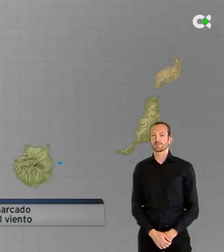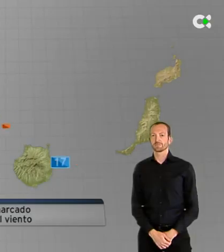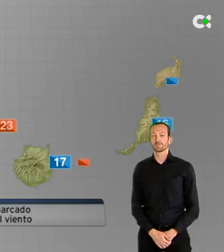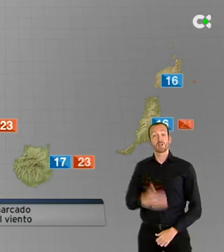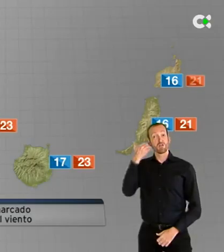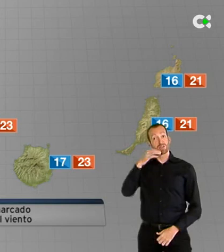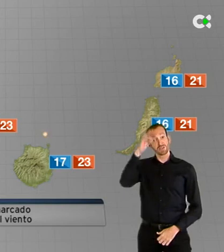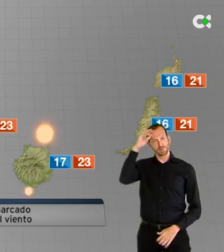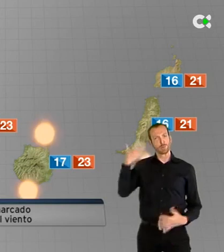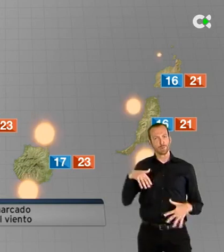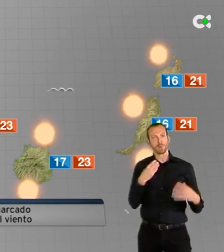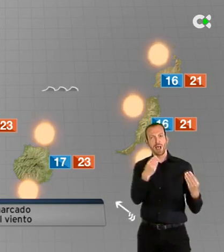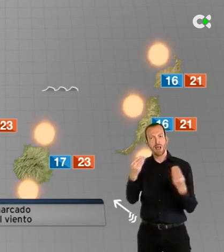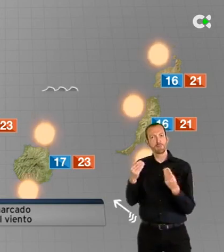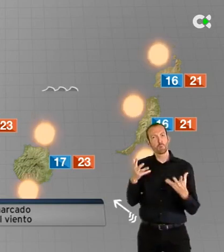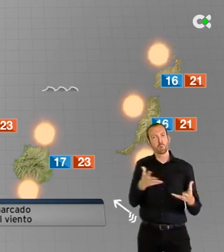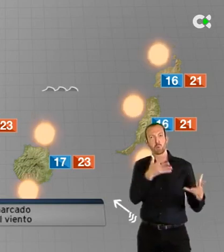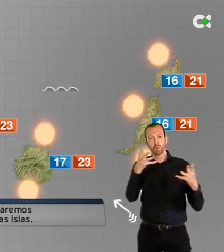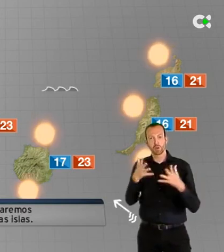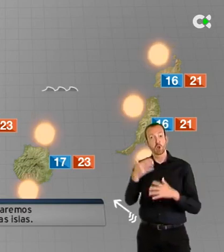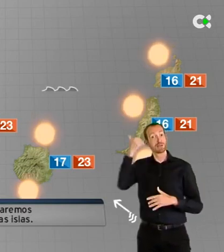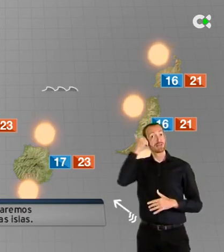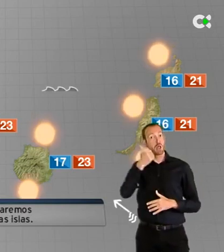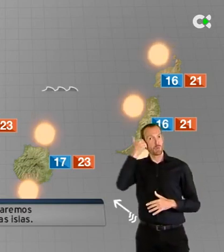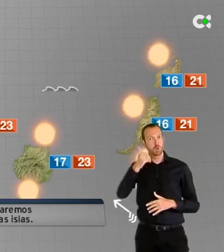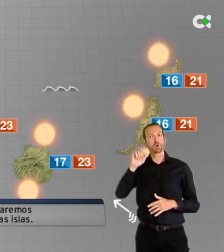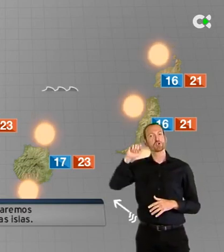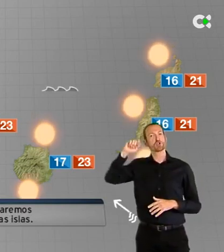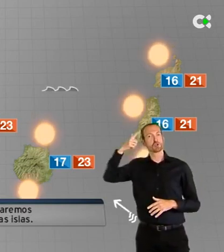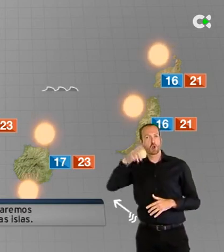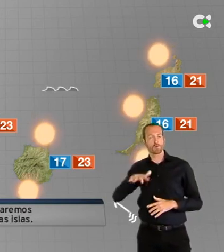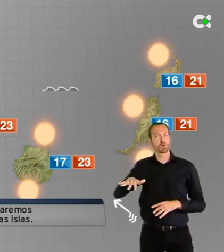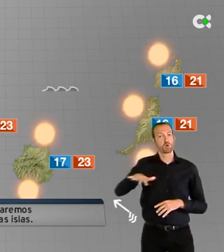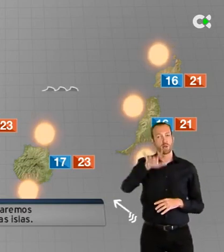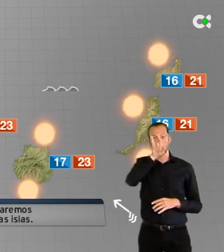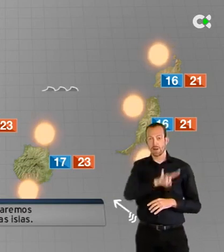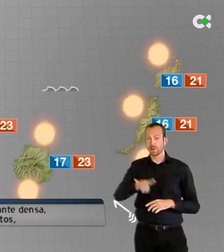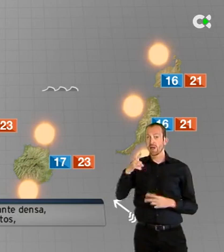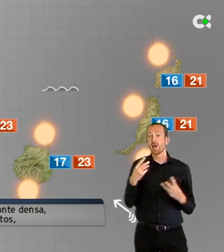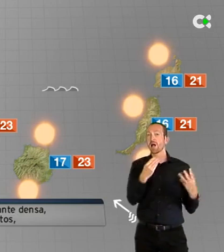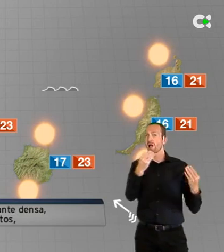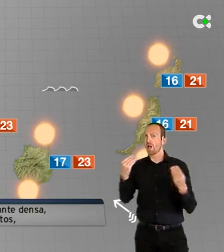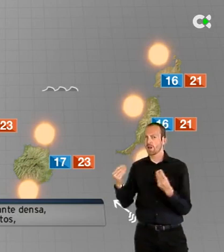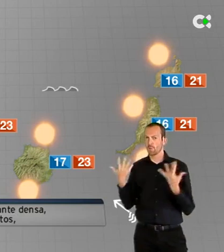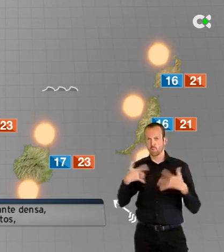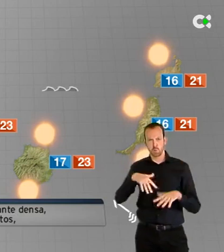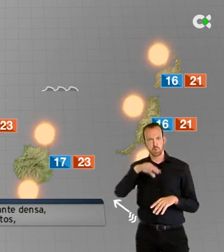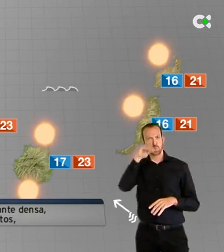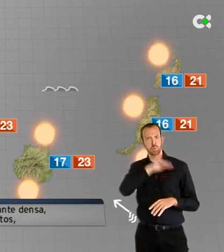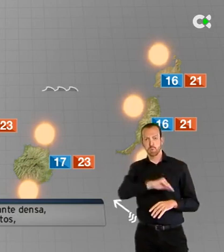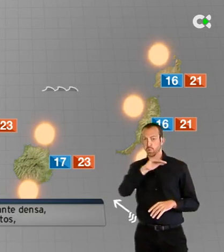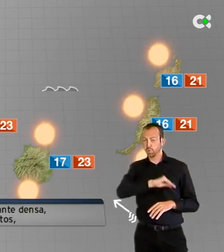fin de semana marcado por la calima y el viento el sábado disfrutaremos del sol en todas las islas la calima será